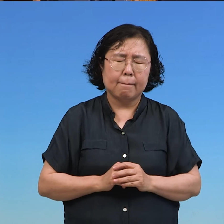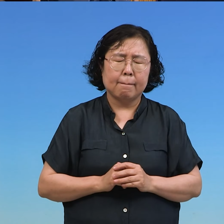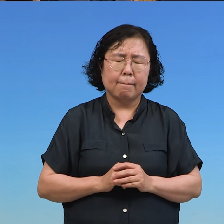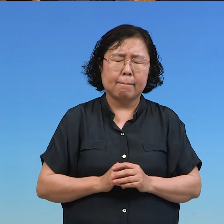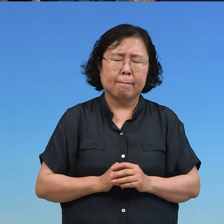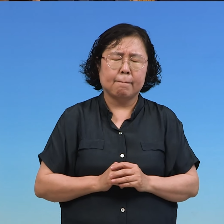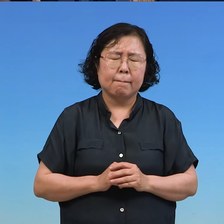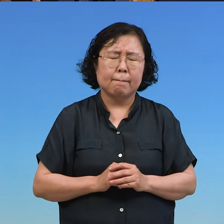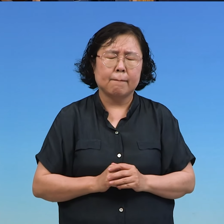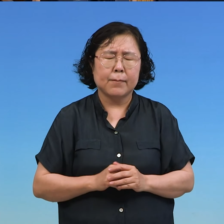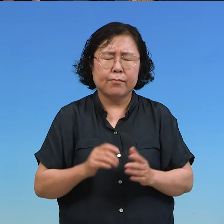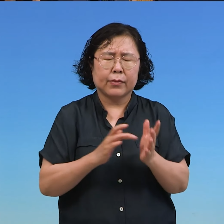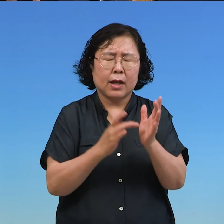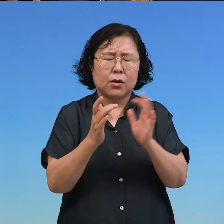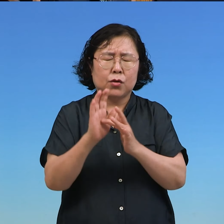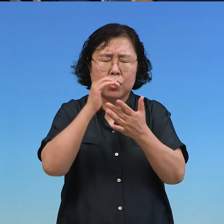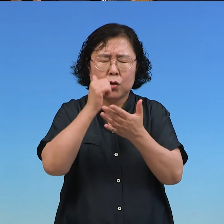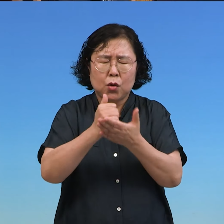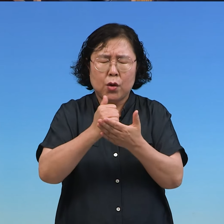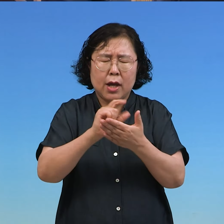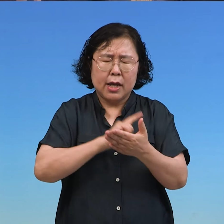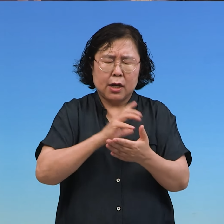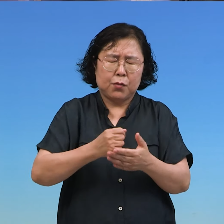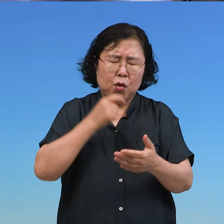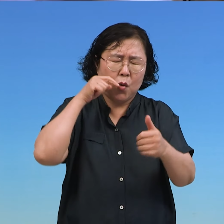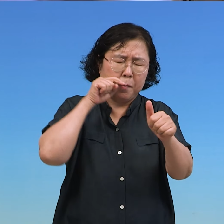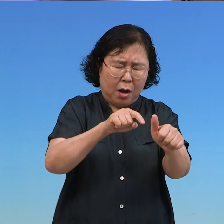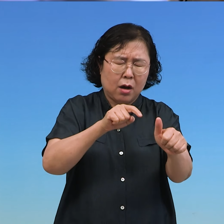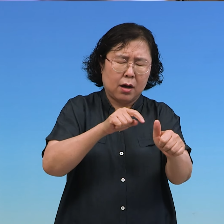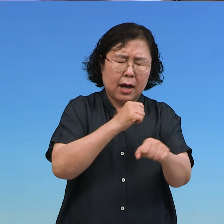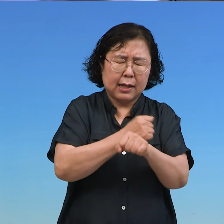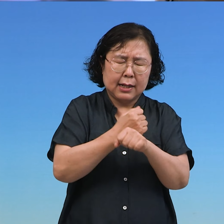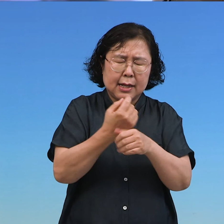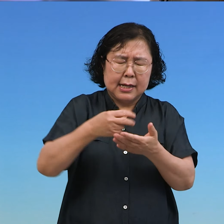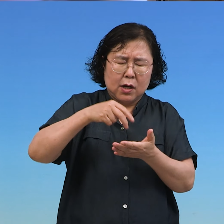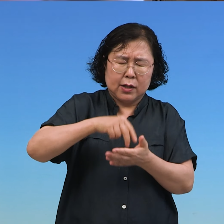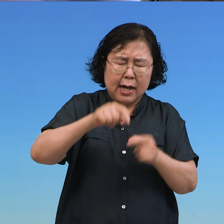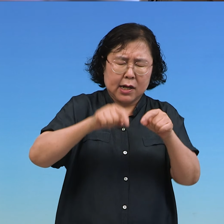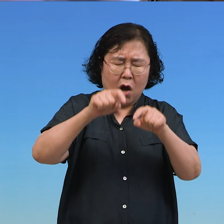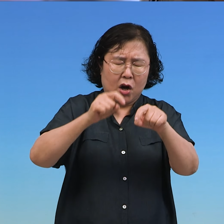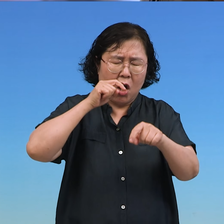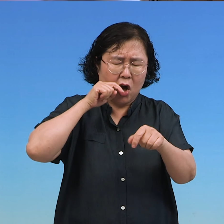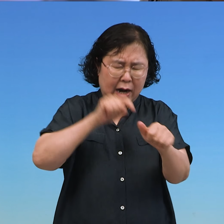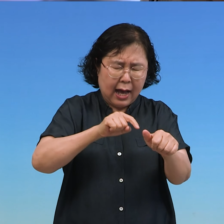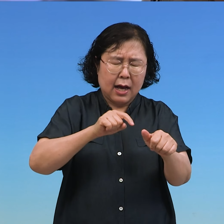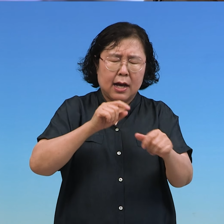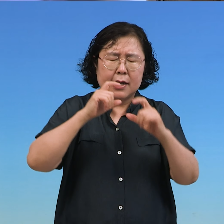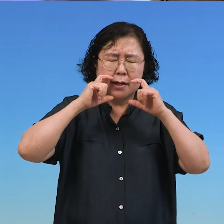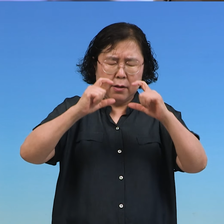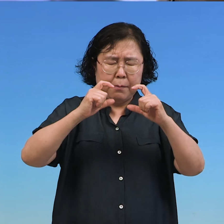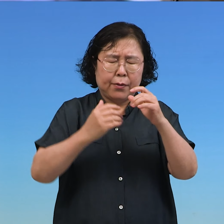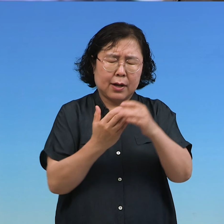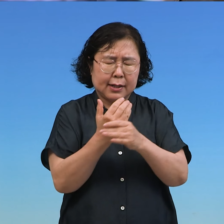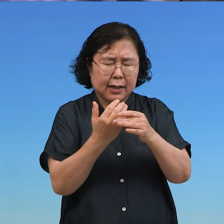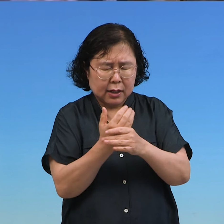나사렛 예수 그리스도에 이르믄 명한 우리 일어나 거르라 선포가 일어나는 교회 되기하여